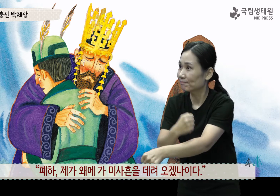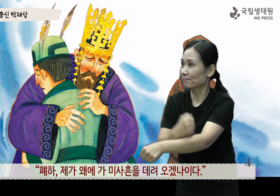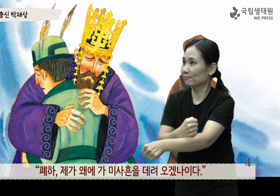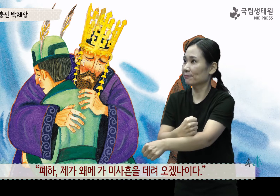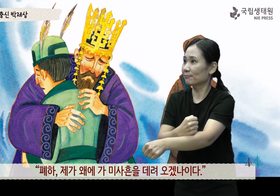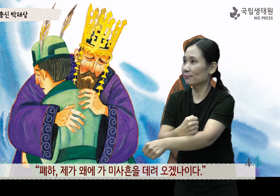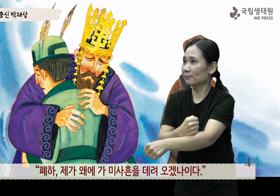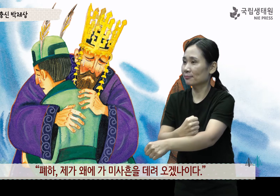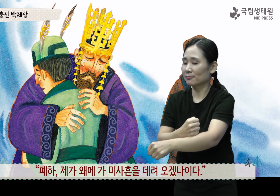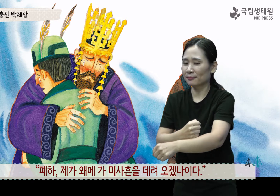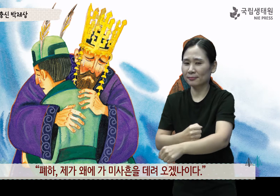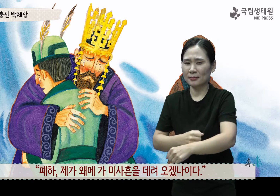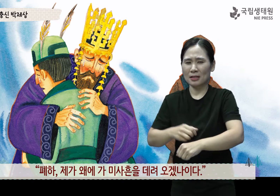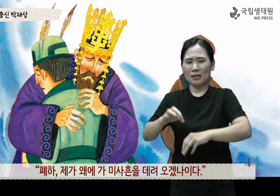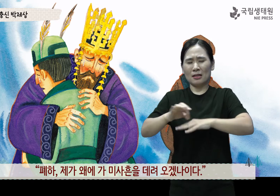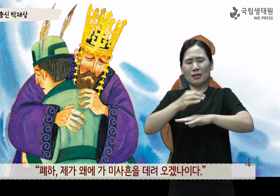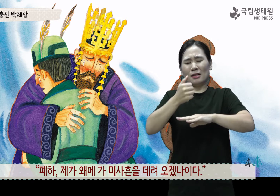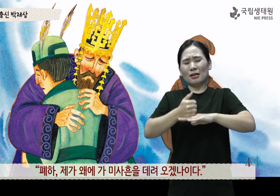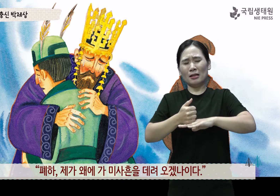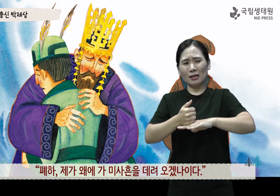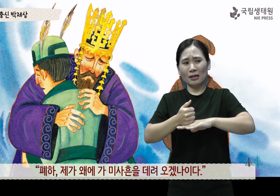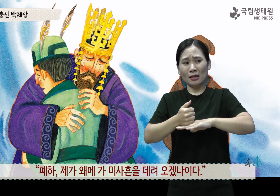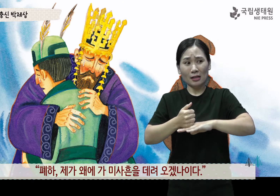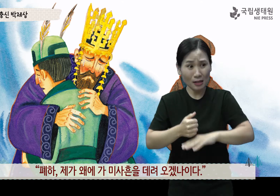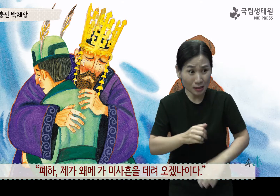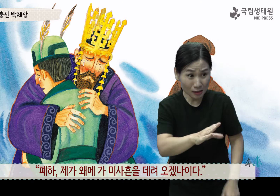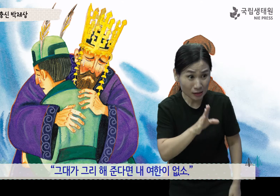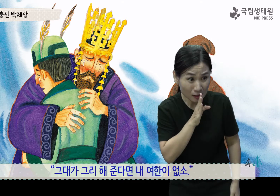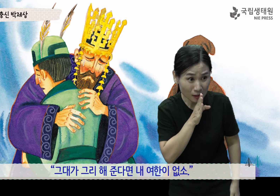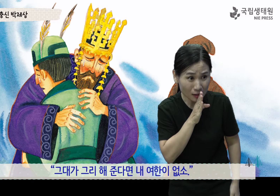외에가 미사은을 데려오겠나이다.